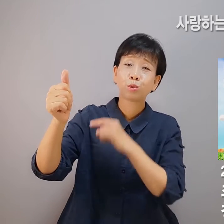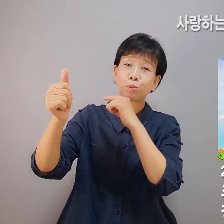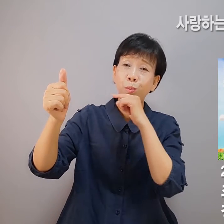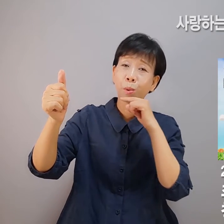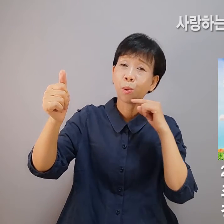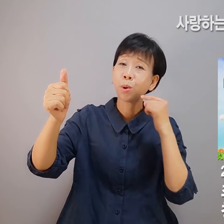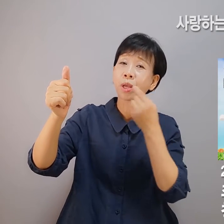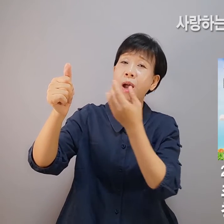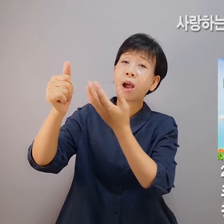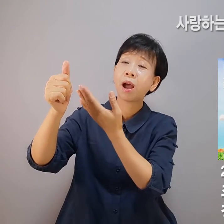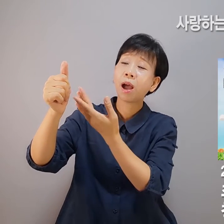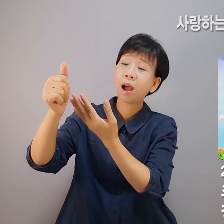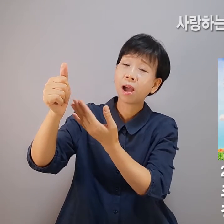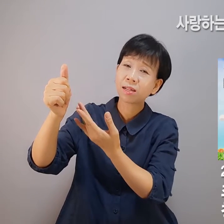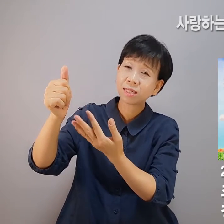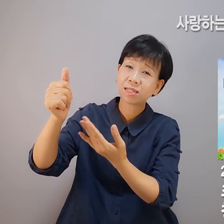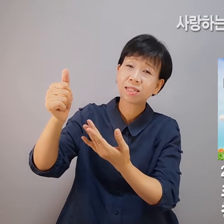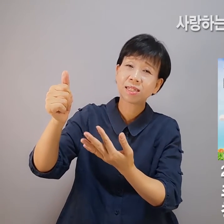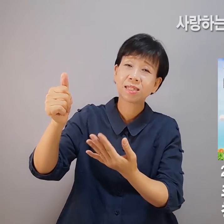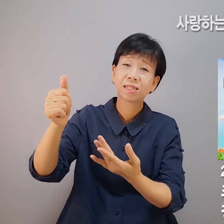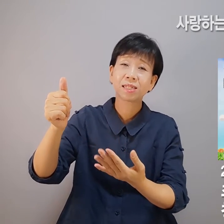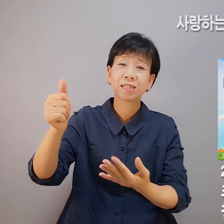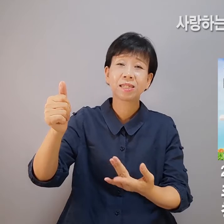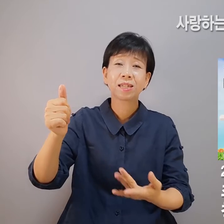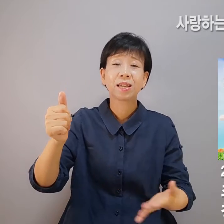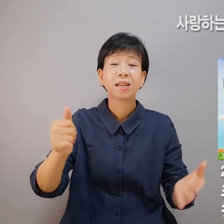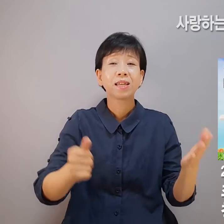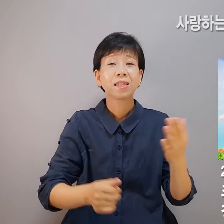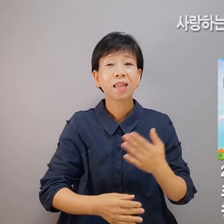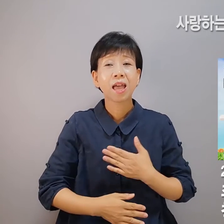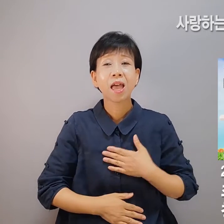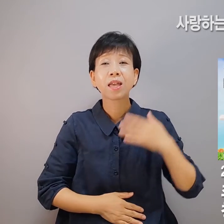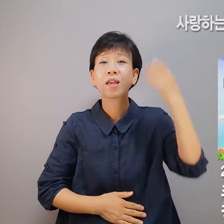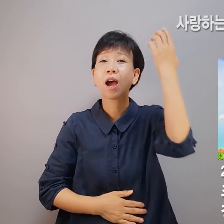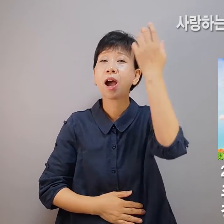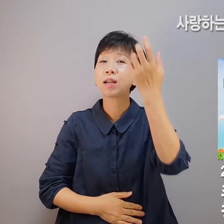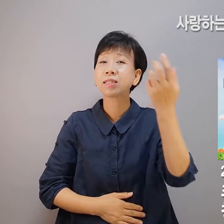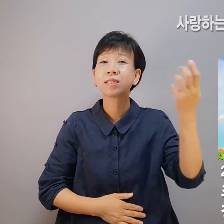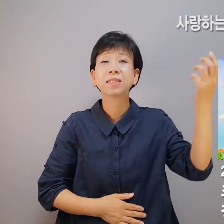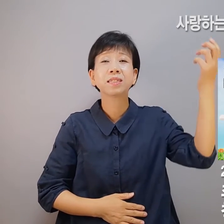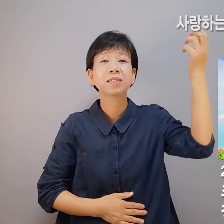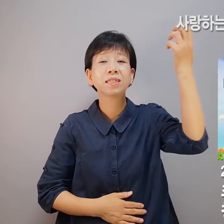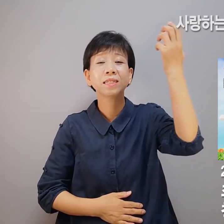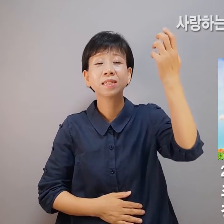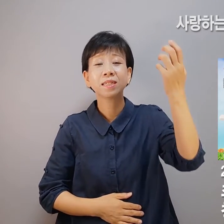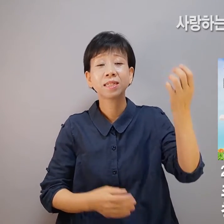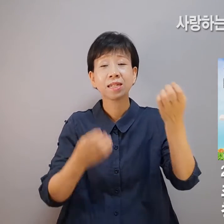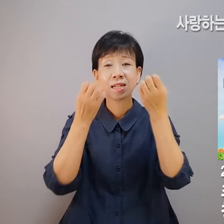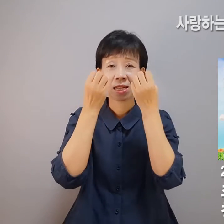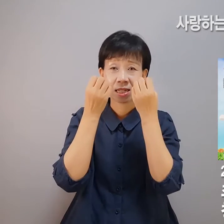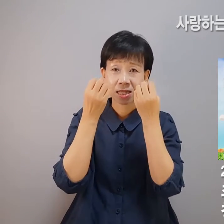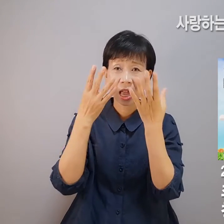존귀한 주 보혈이 내 영을